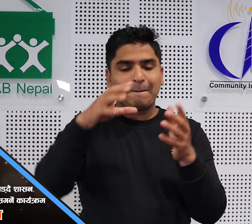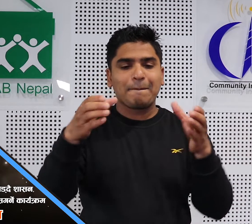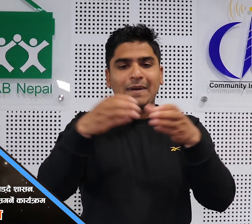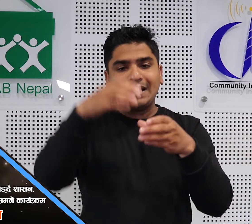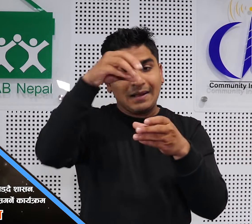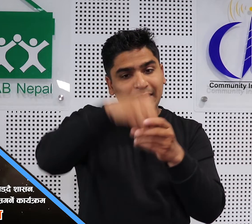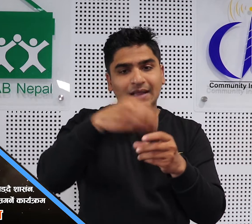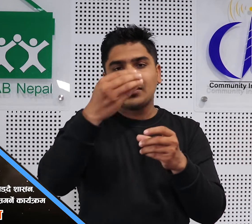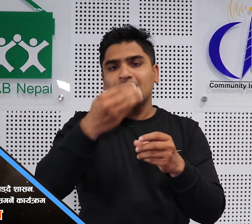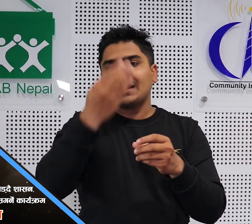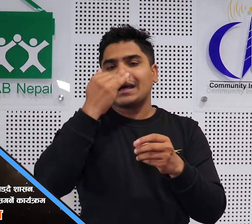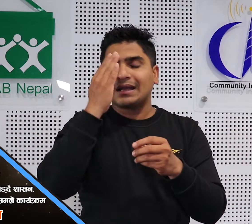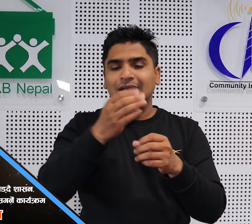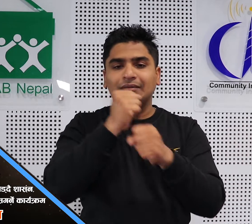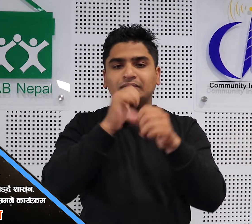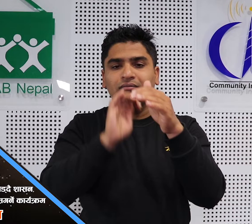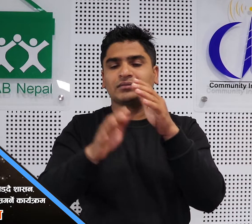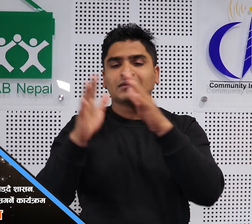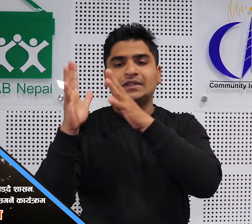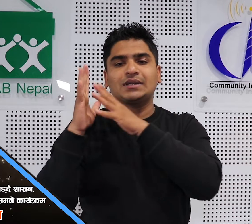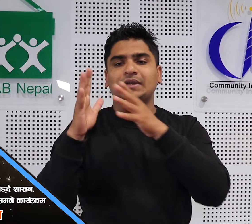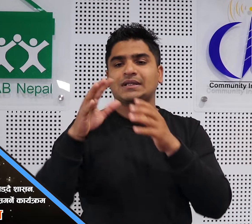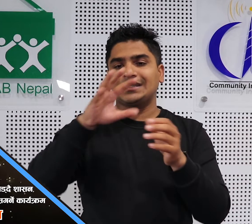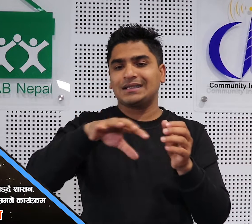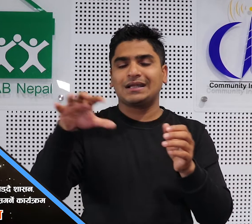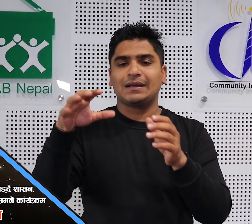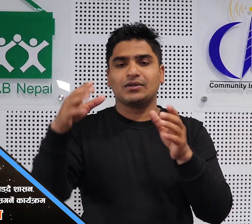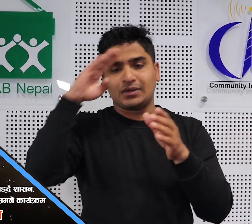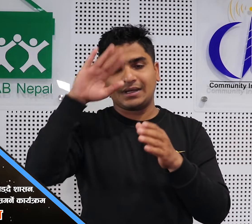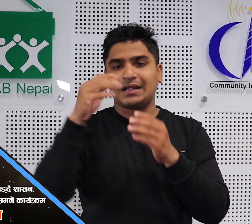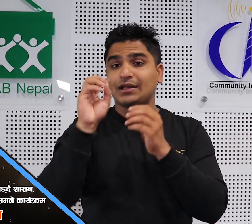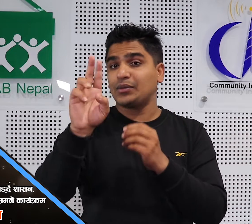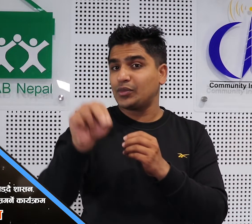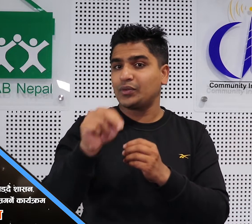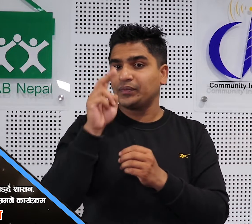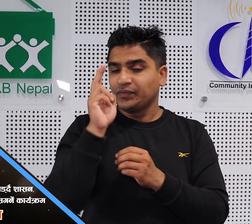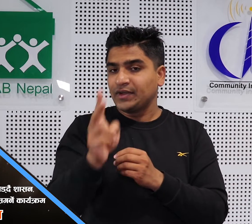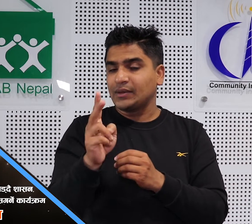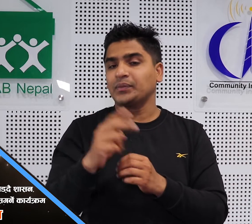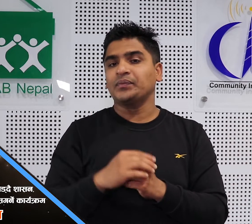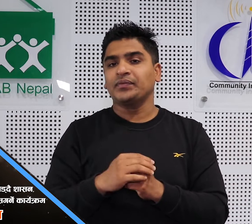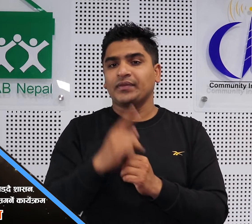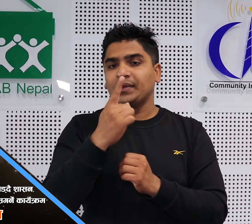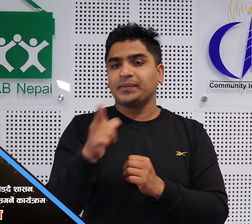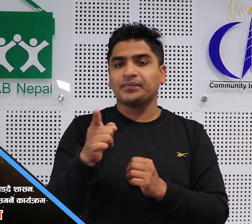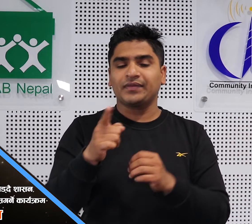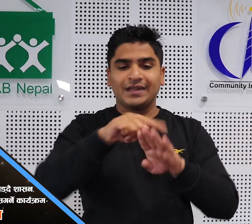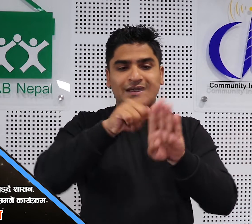चाहिँ इम्प्लिमेन्टेसनको जिम्मा चाहिँ स्थानीय सरकारलाई दिनु पऱ्यो, त्यसको चाहिँ एउटा चाहिँ नीति निर्माणको काम